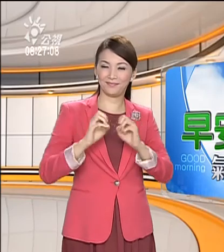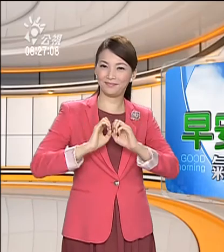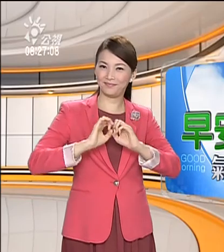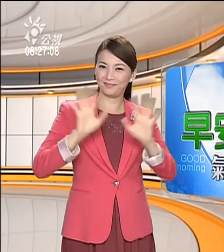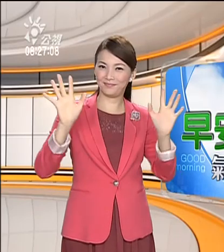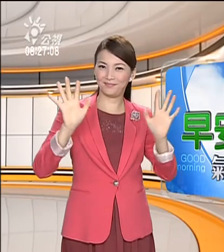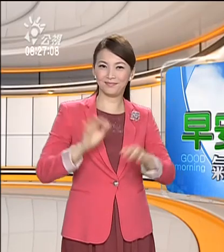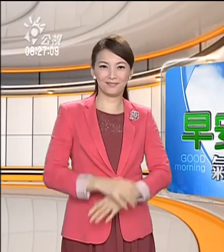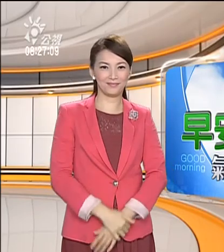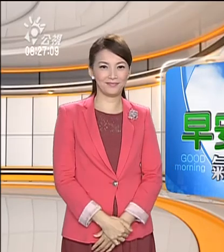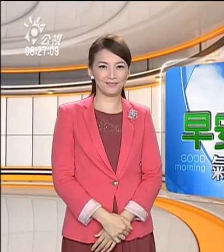料。